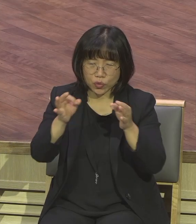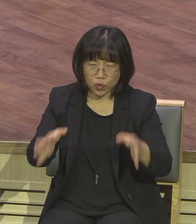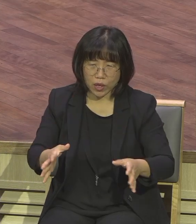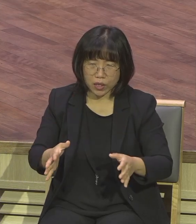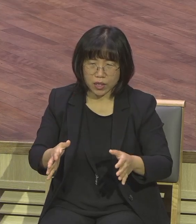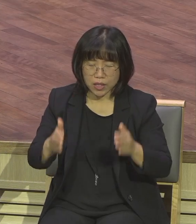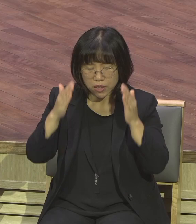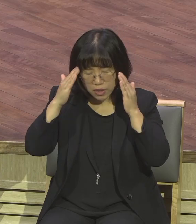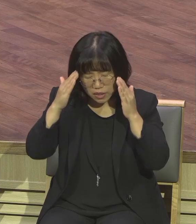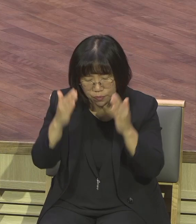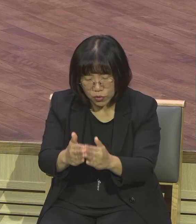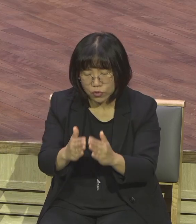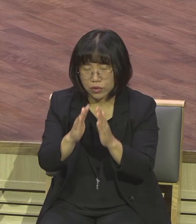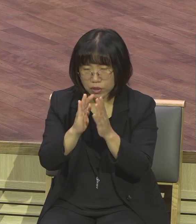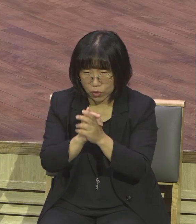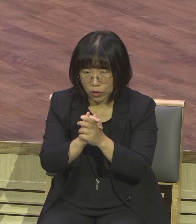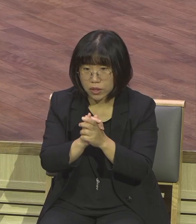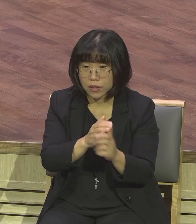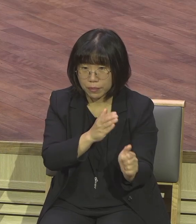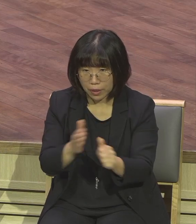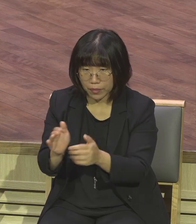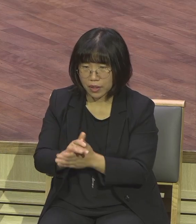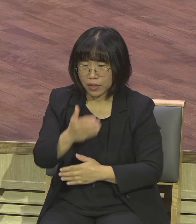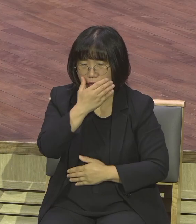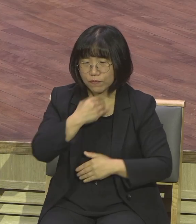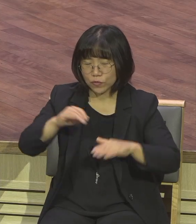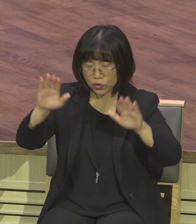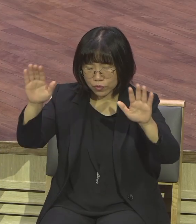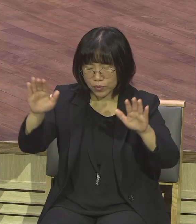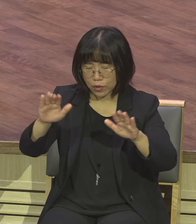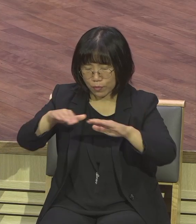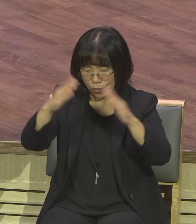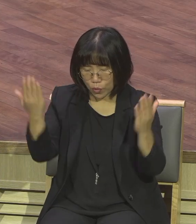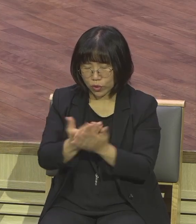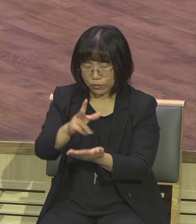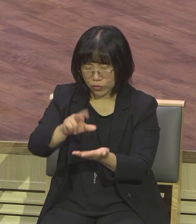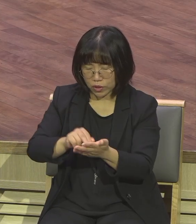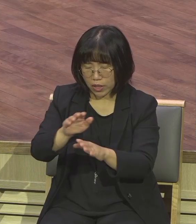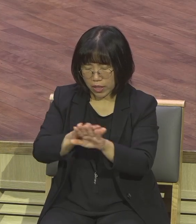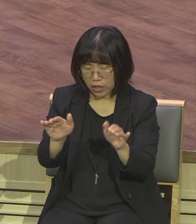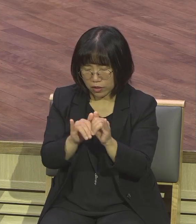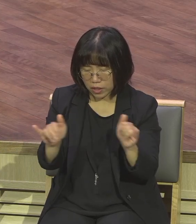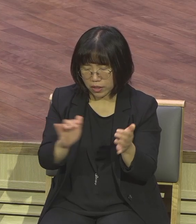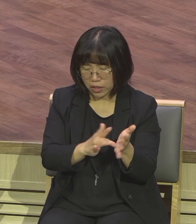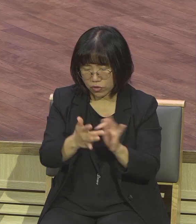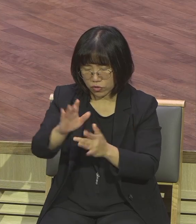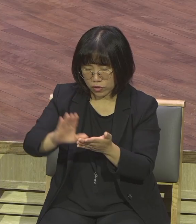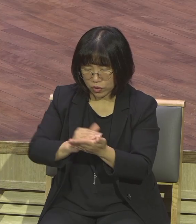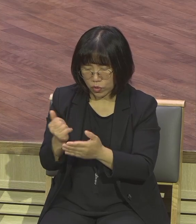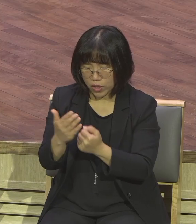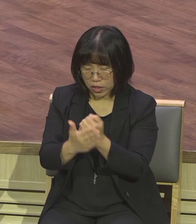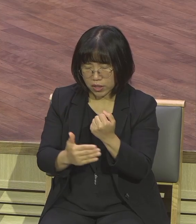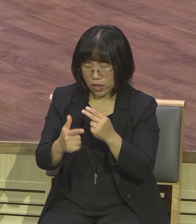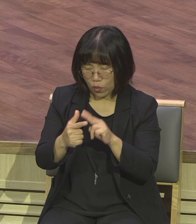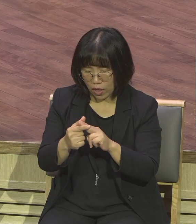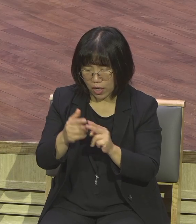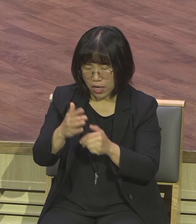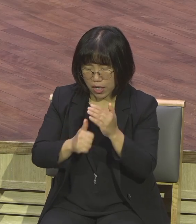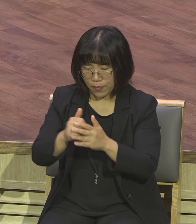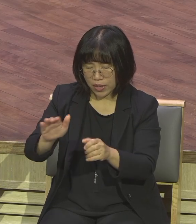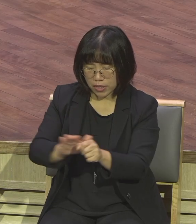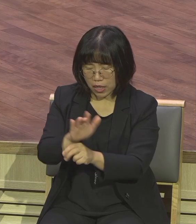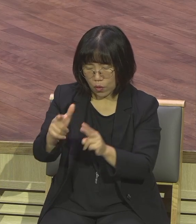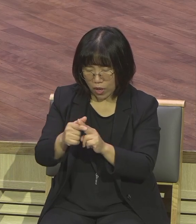잡고 그렇게 기도하시기 바랍니다. 기도합시다. 모든 문제 해결자 되시는 예수 그리스도의 은혜와 하나님의 사랑하심과